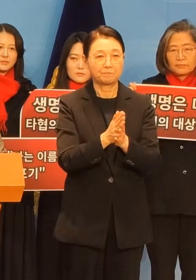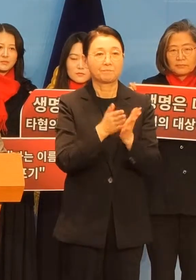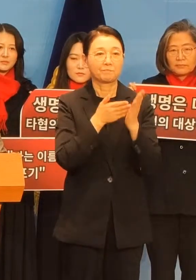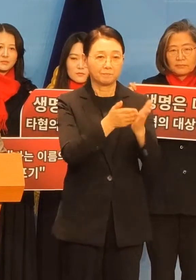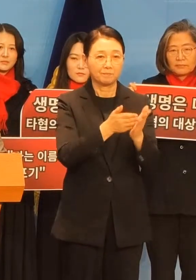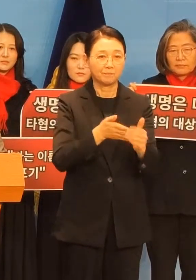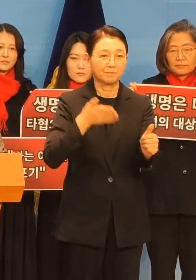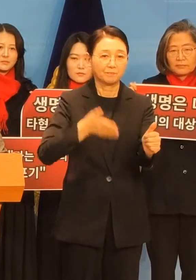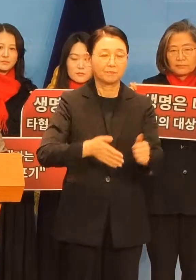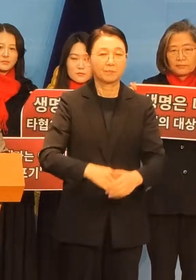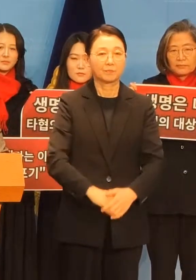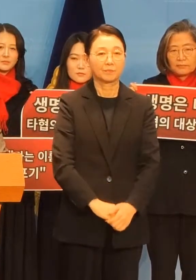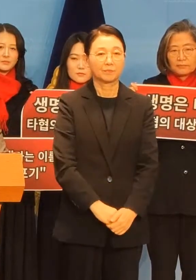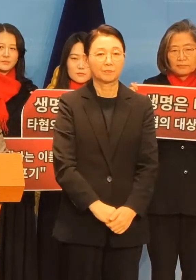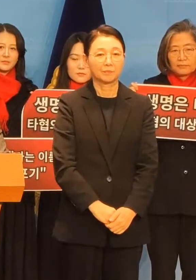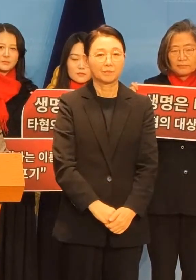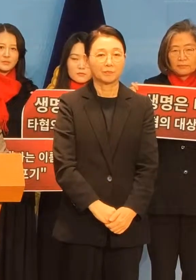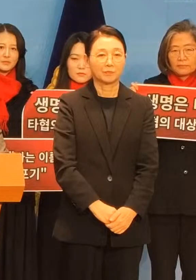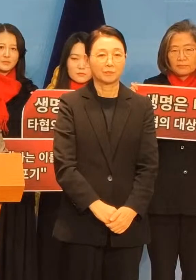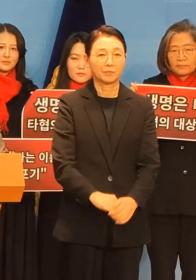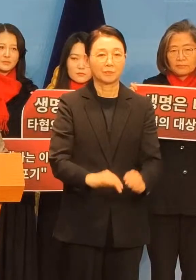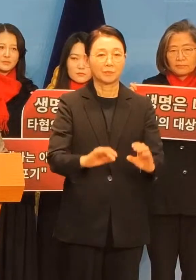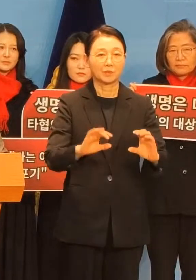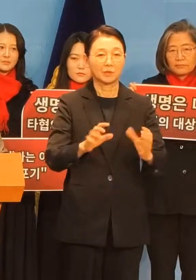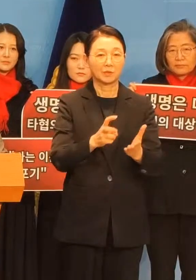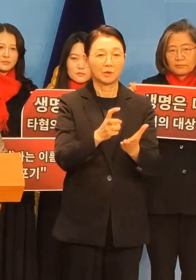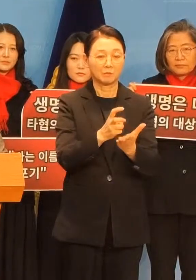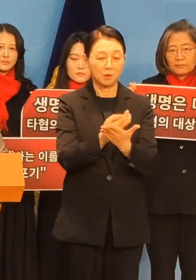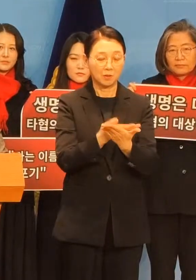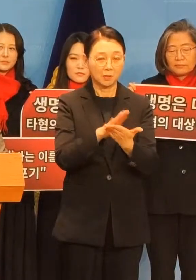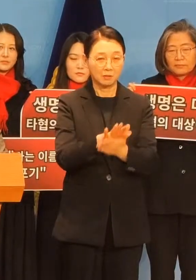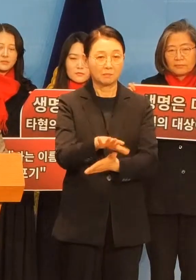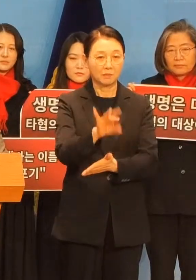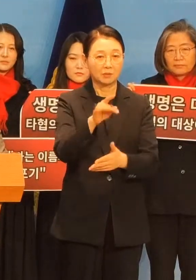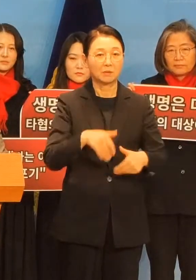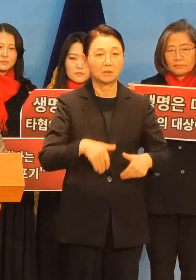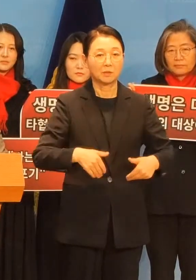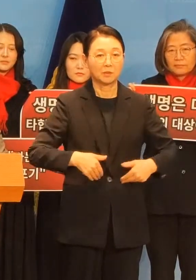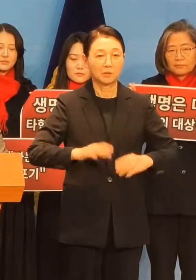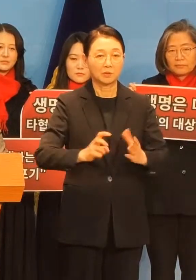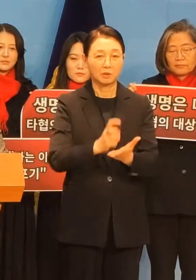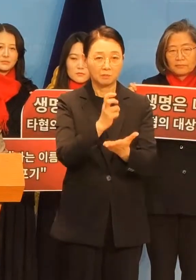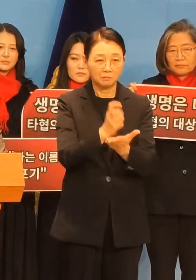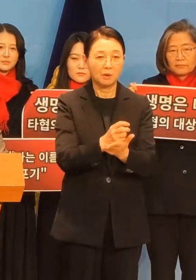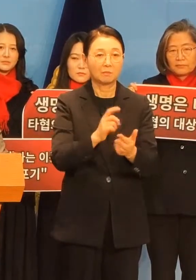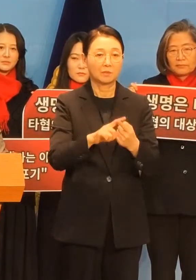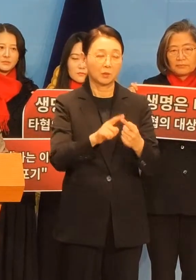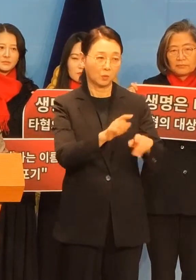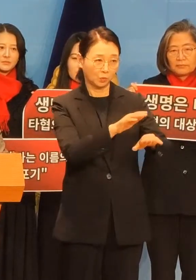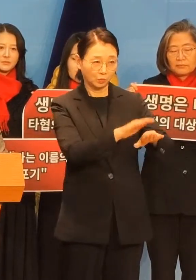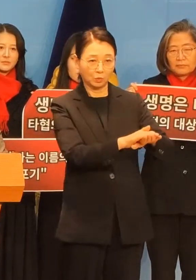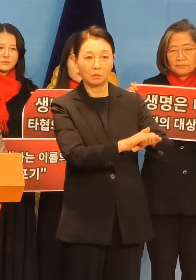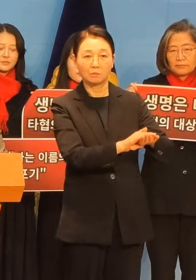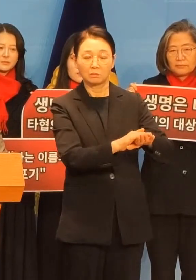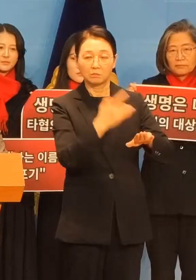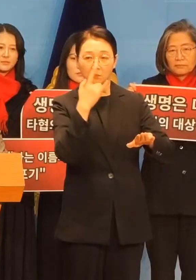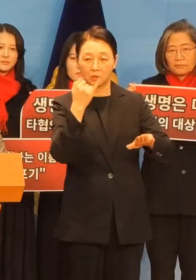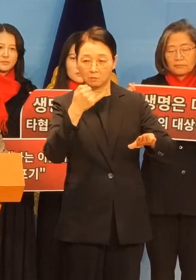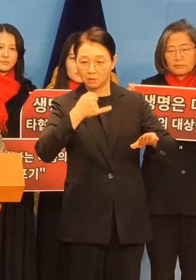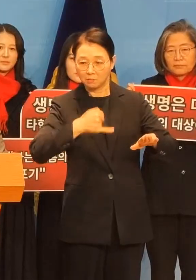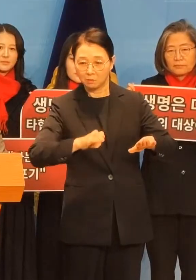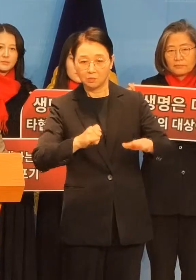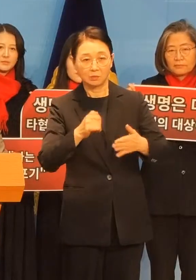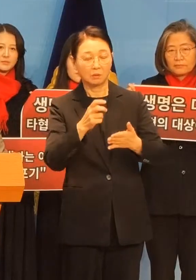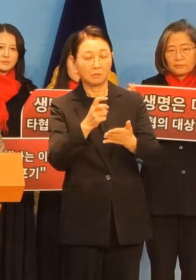요구한다. 형법 개정이 우선이다. 형법을 그대로 둔 채 모자보건법을